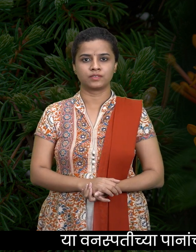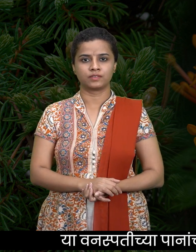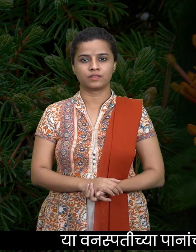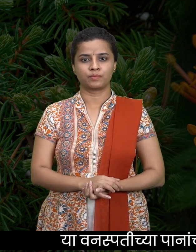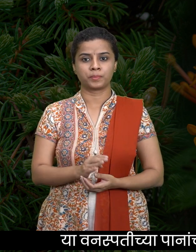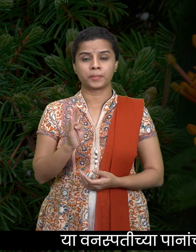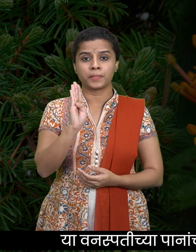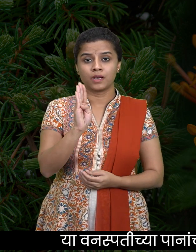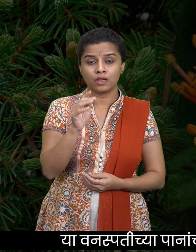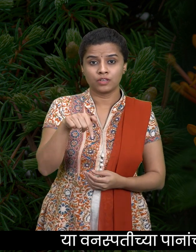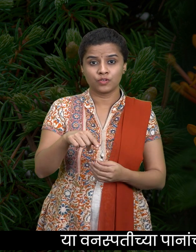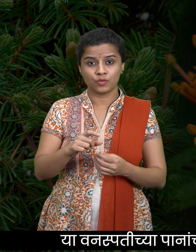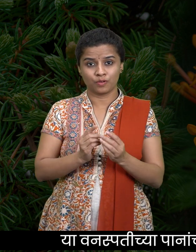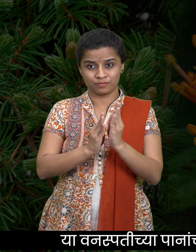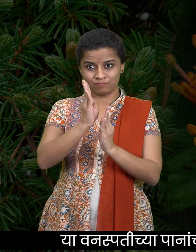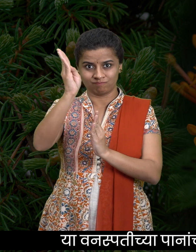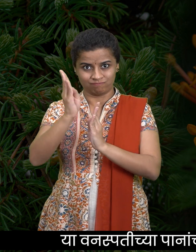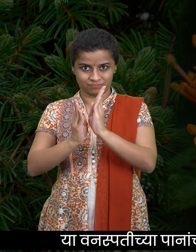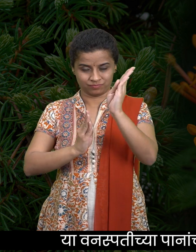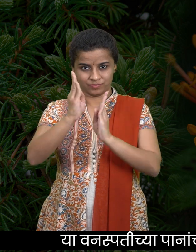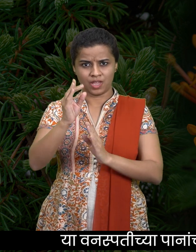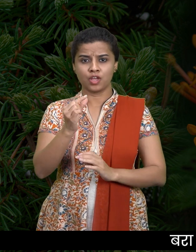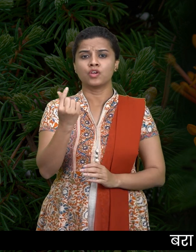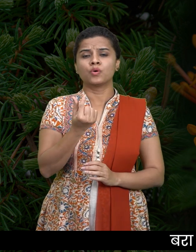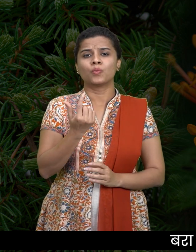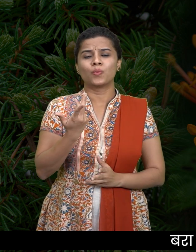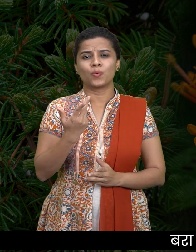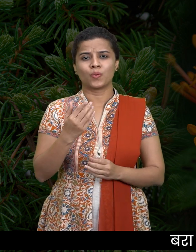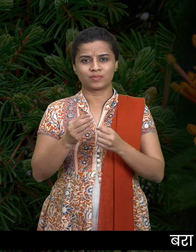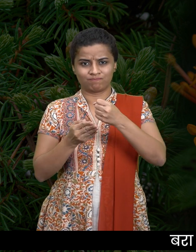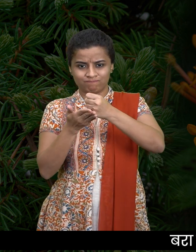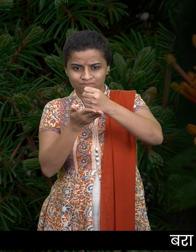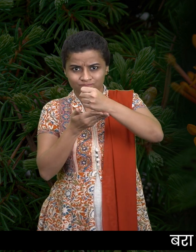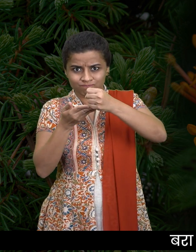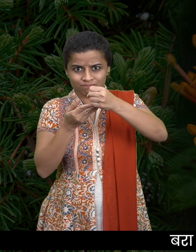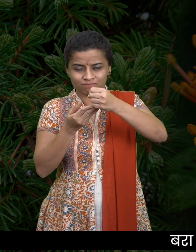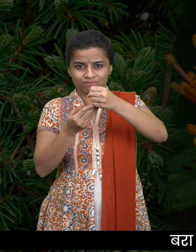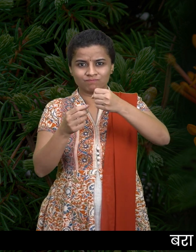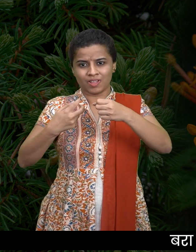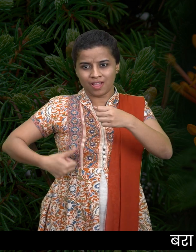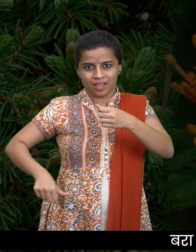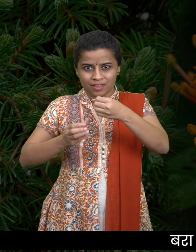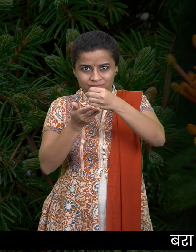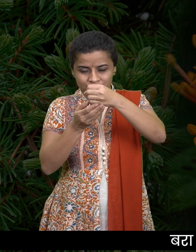या वनस्पतीच्या पानांचा वापर त्वचेवरील मूळव्याध आणि जळजळ बरा करण्यासाठी केले जातात.